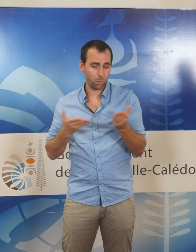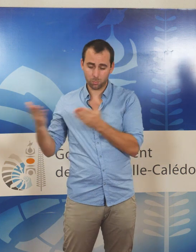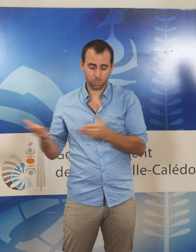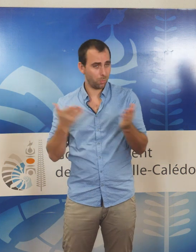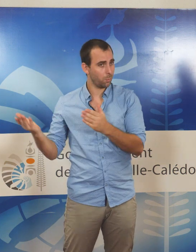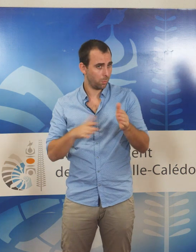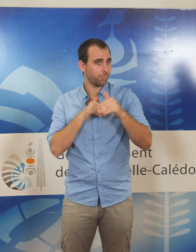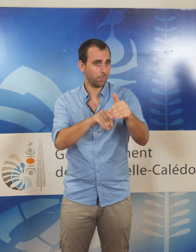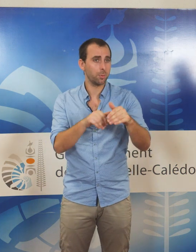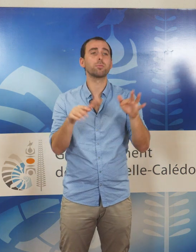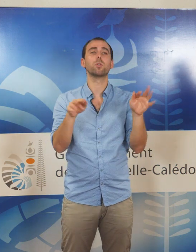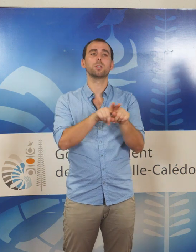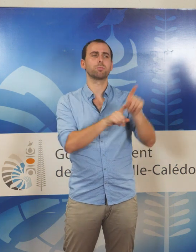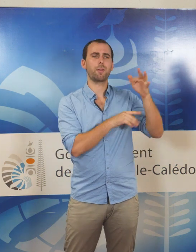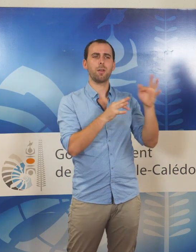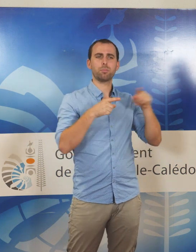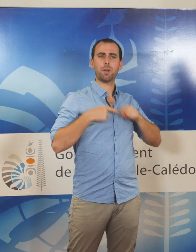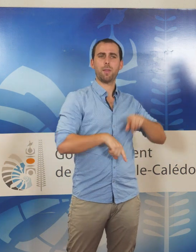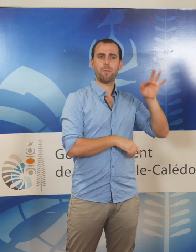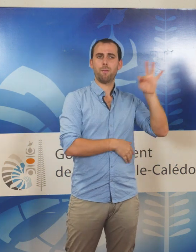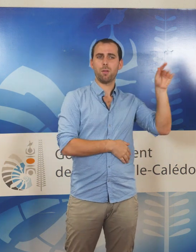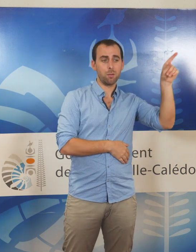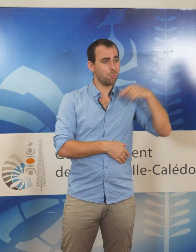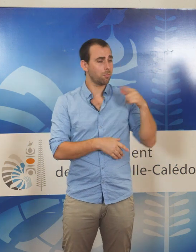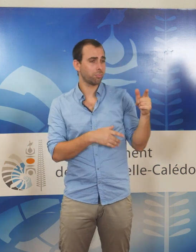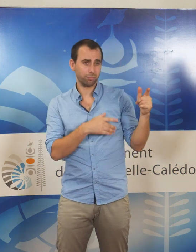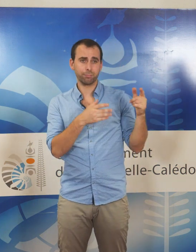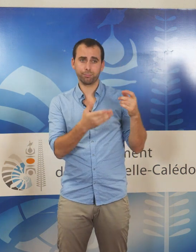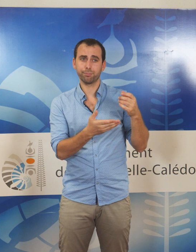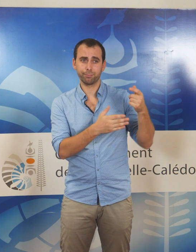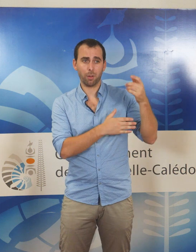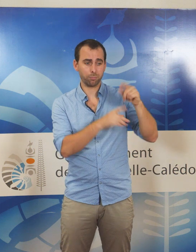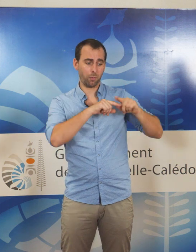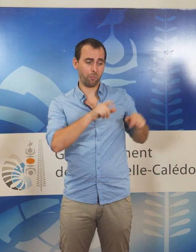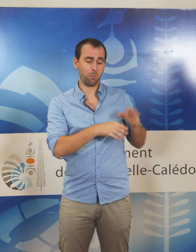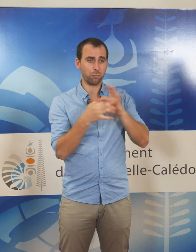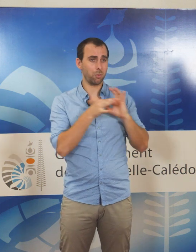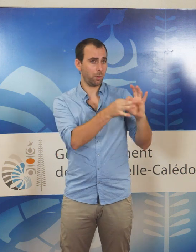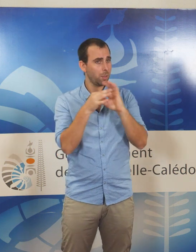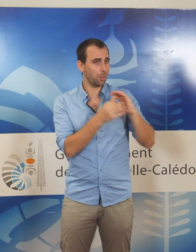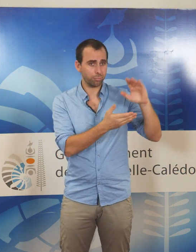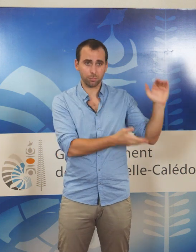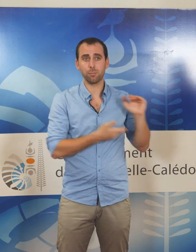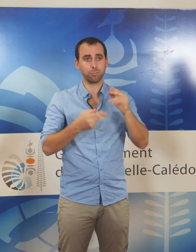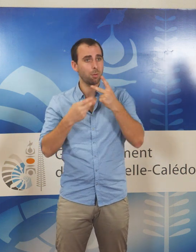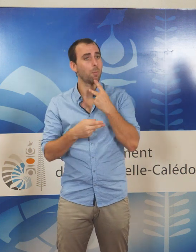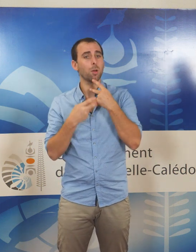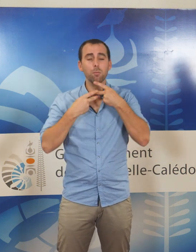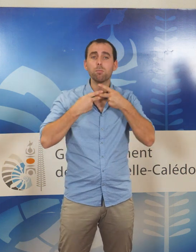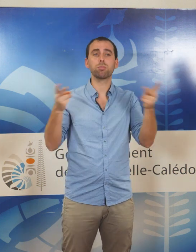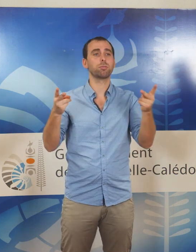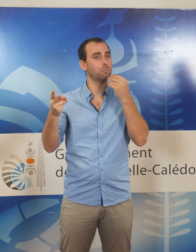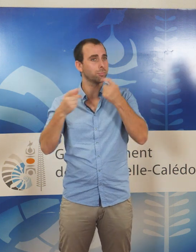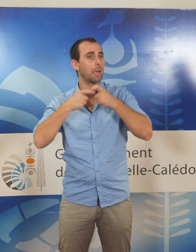vont être débloquées d'ici la semaine prochaine. Il y a à peu près 2000 demandes, je crois, qui ont été réalisées. Et sur la partie chômage